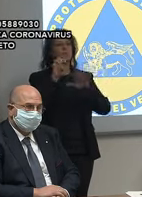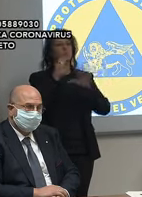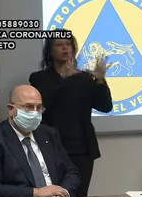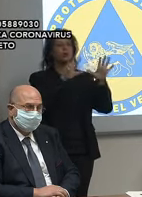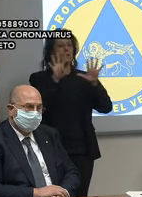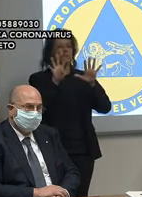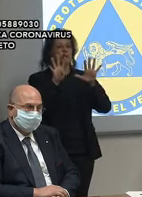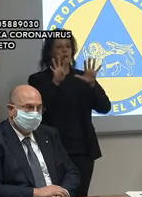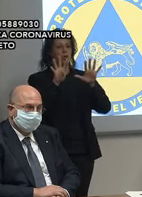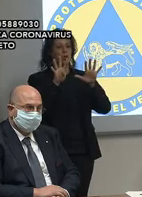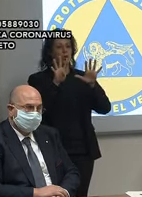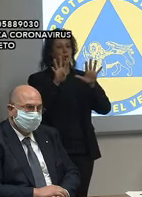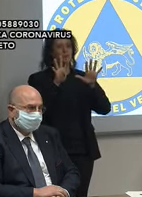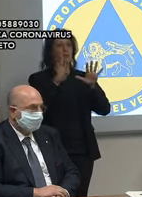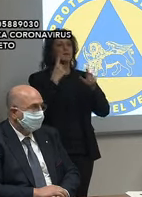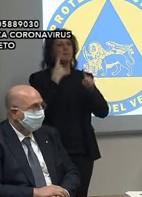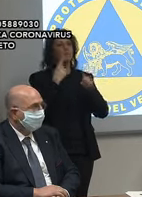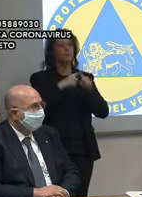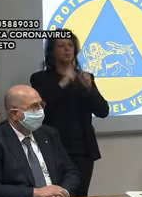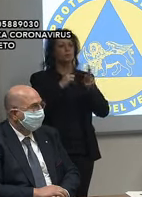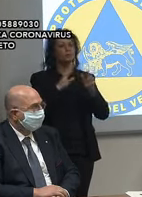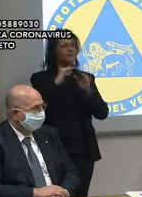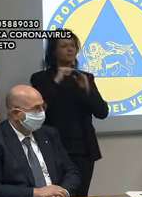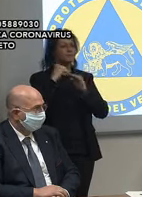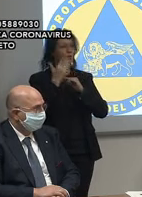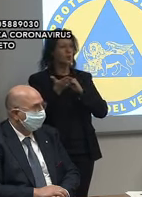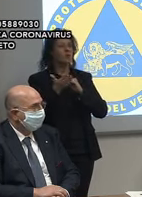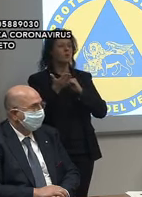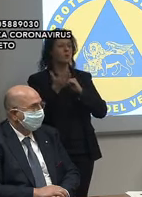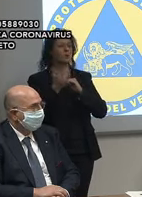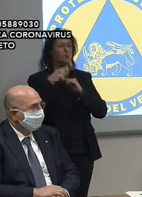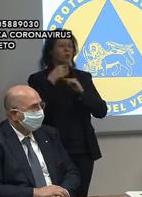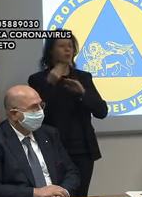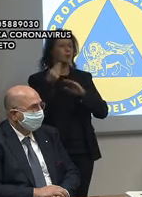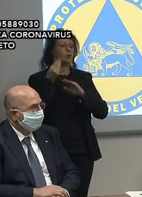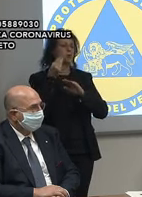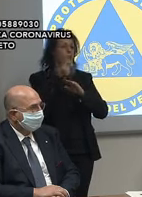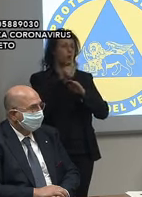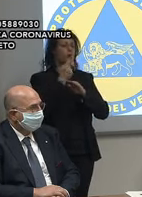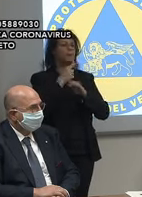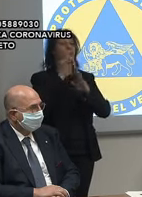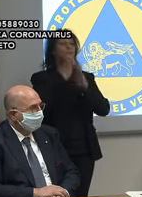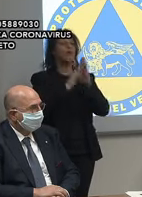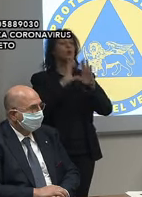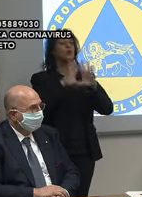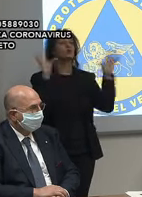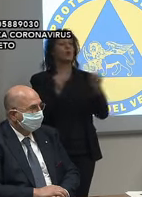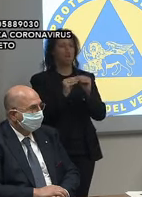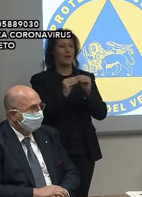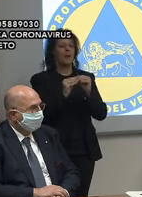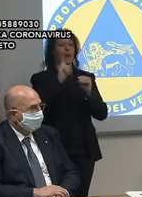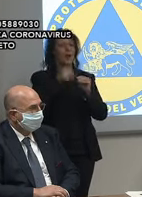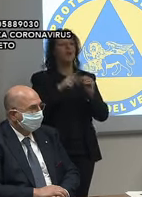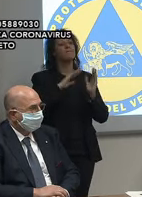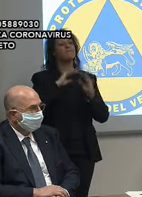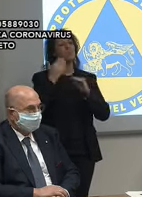989, più quanti, scusa, e poi vediamo anche il dato totale rispetto alle altre